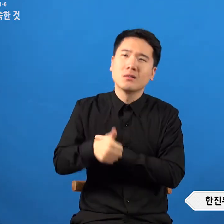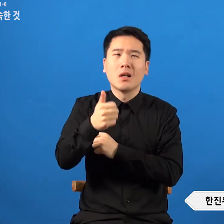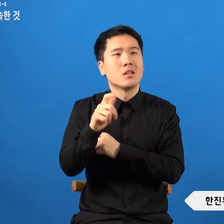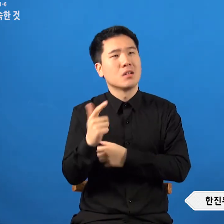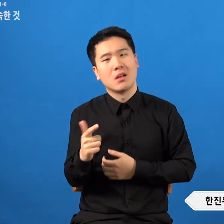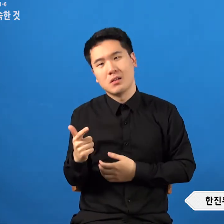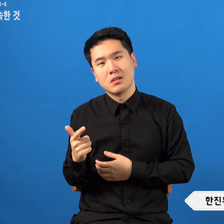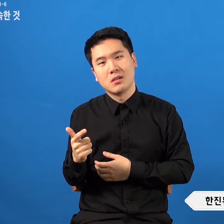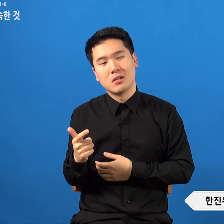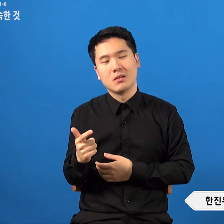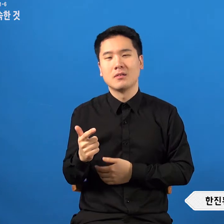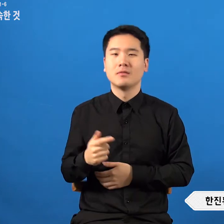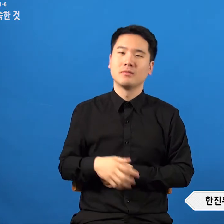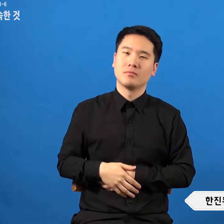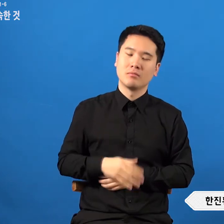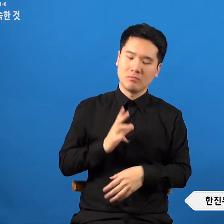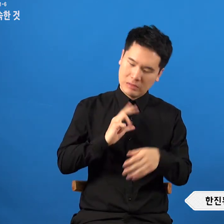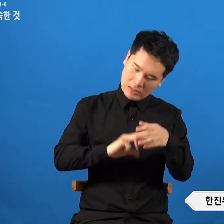하지 않을까?